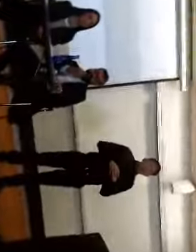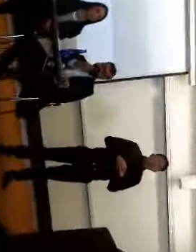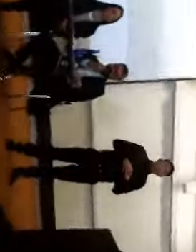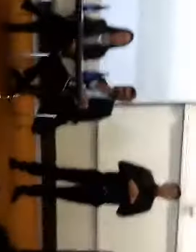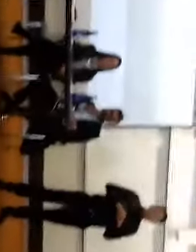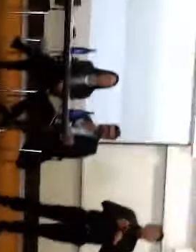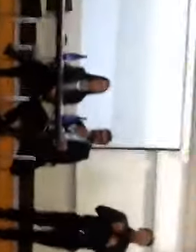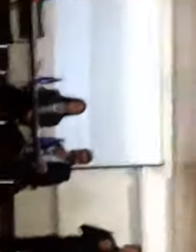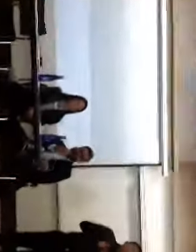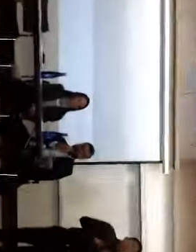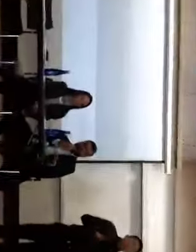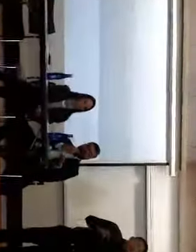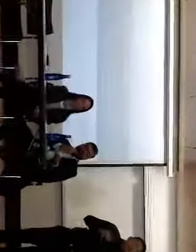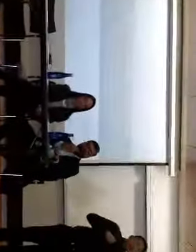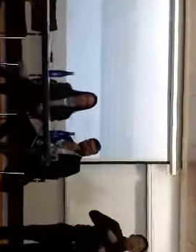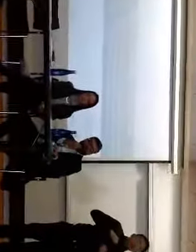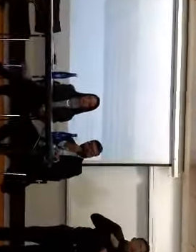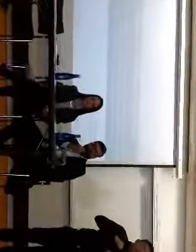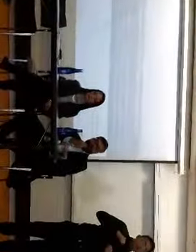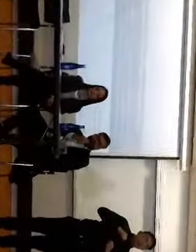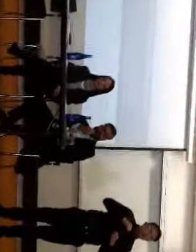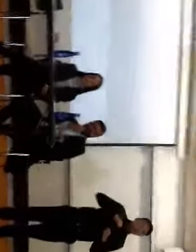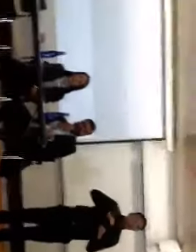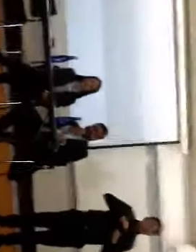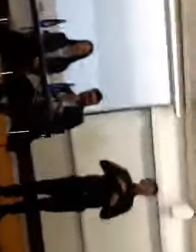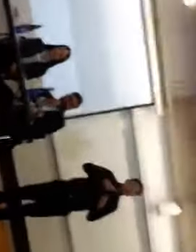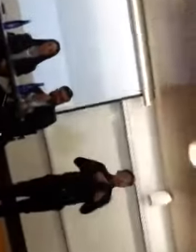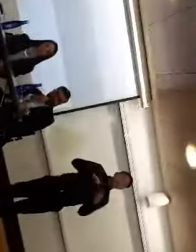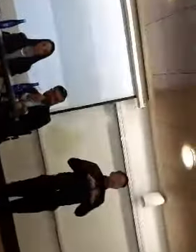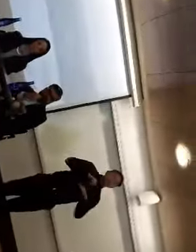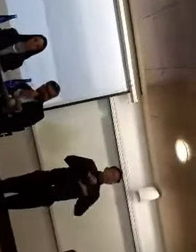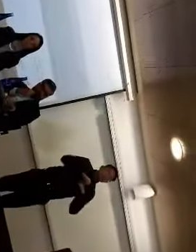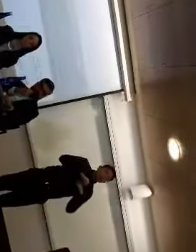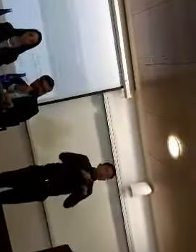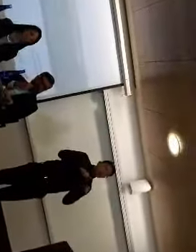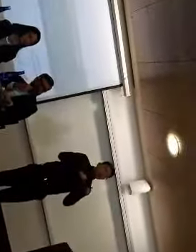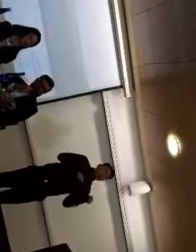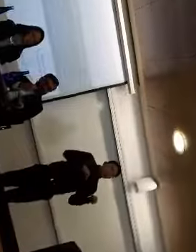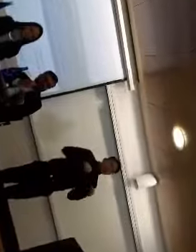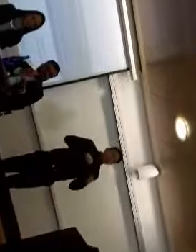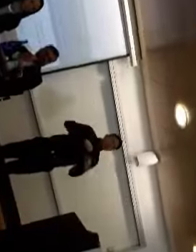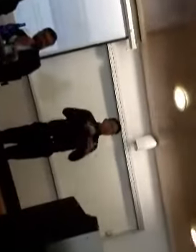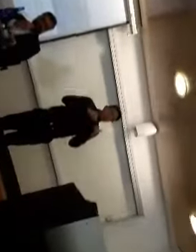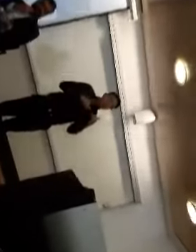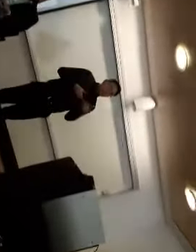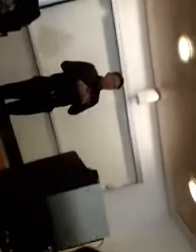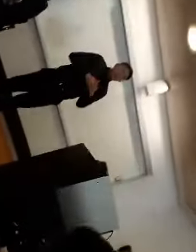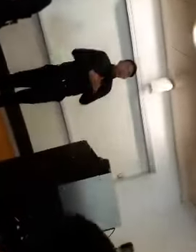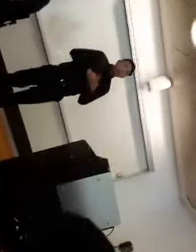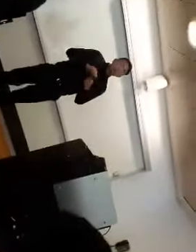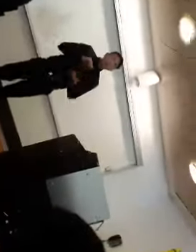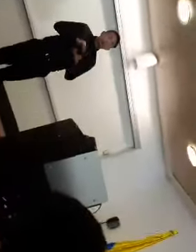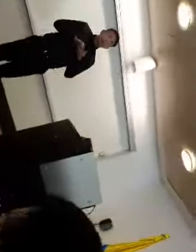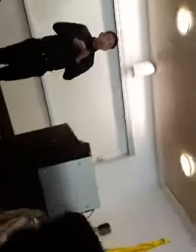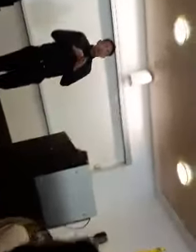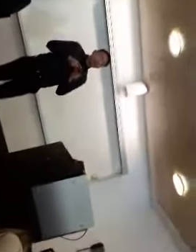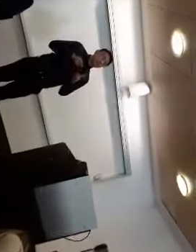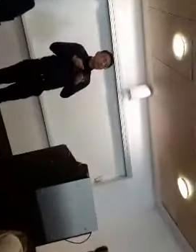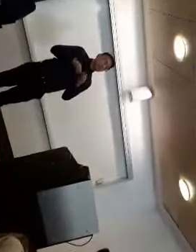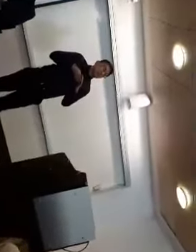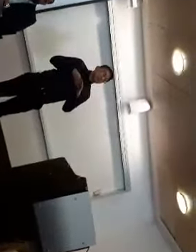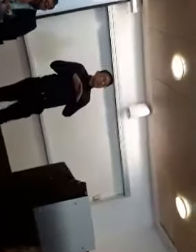de personas con discapacidad y organizaciones que trabajan por los derechos de las personas con discapacidad. Esta resolución y también